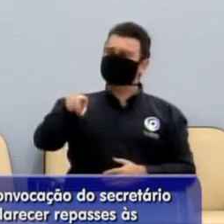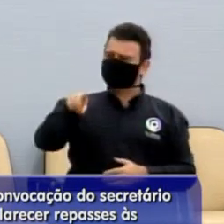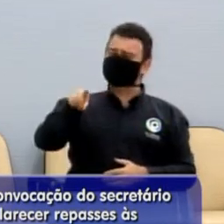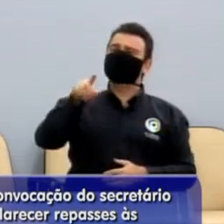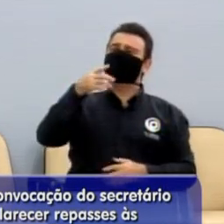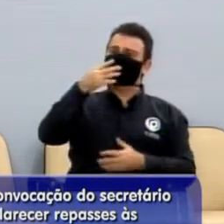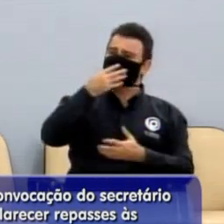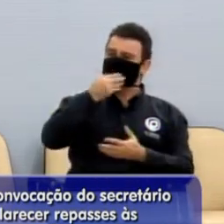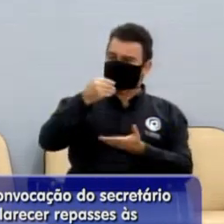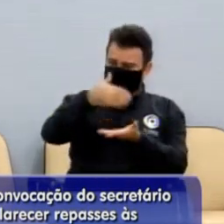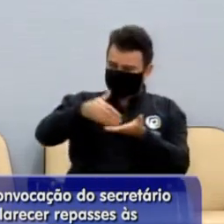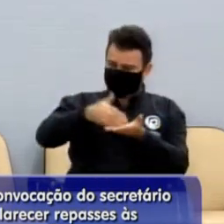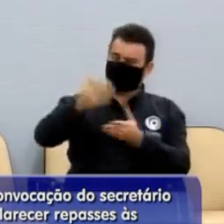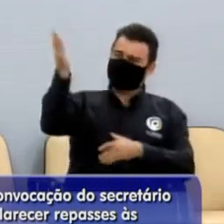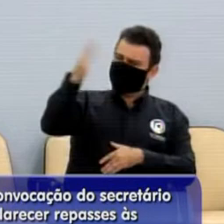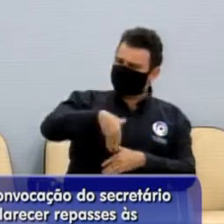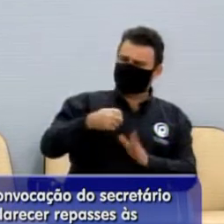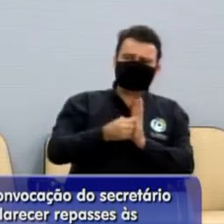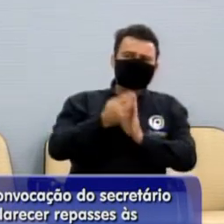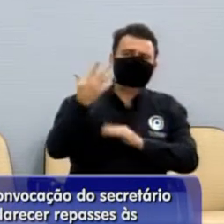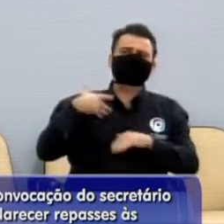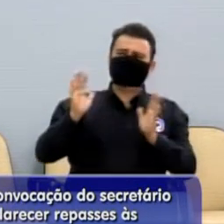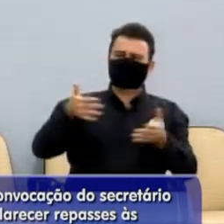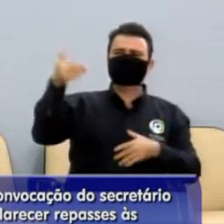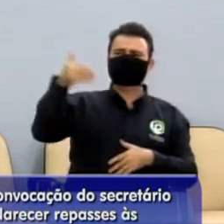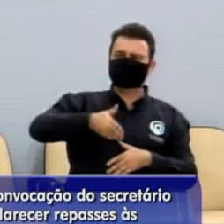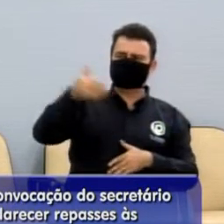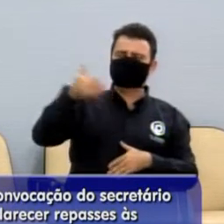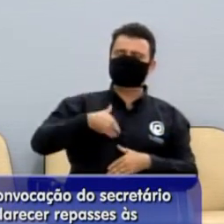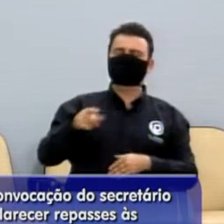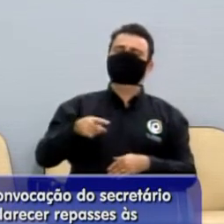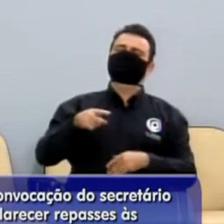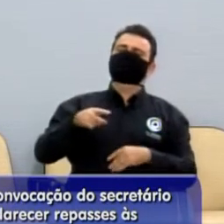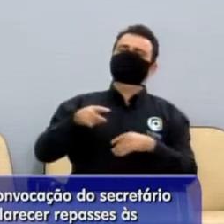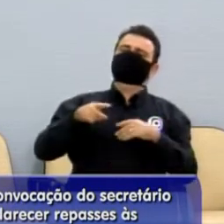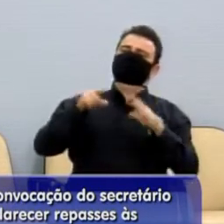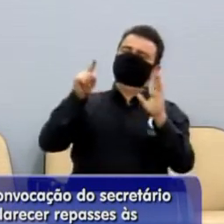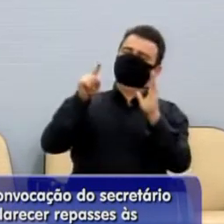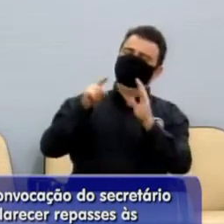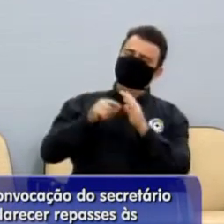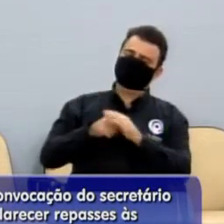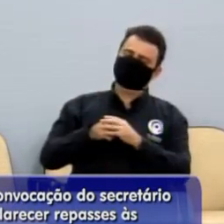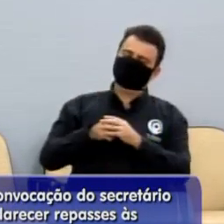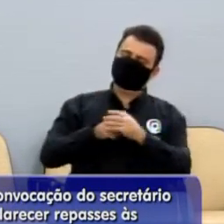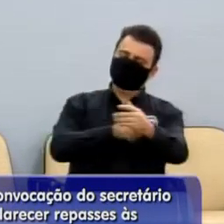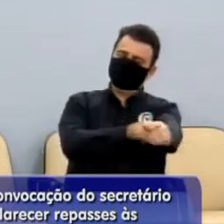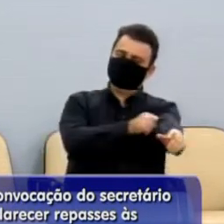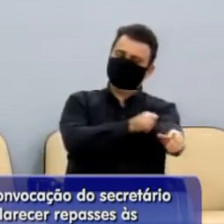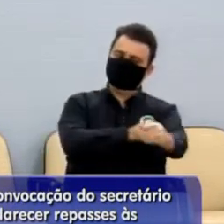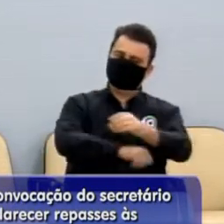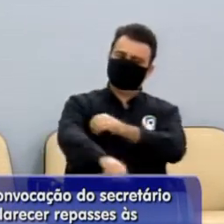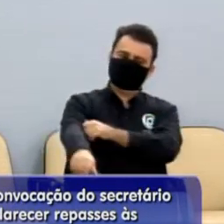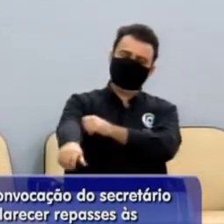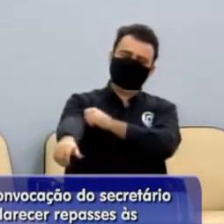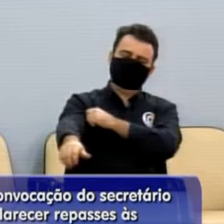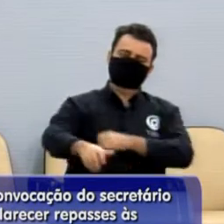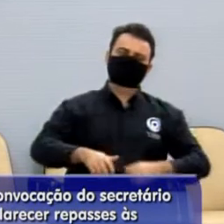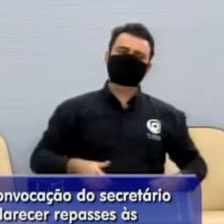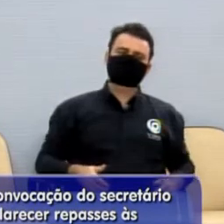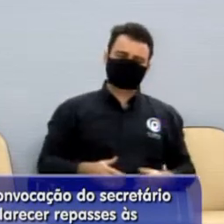casa e ele sempre ele fazia a